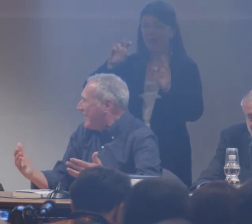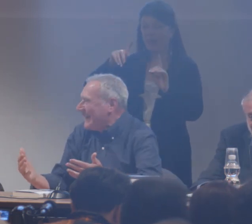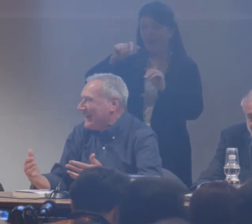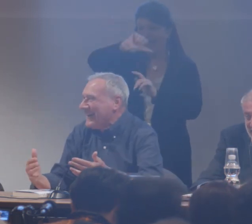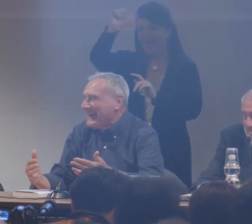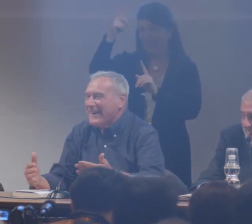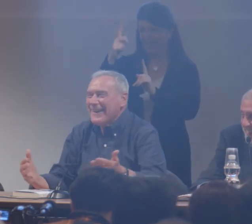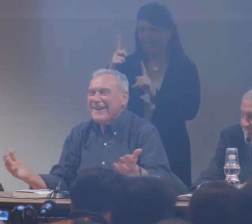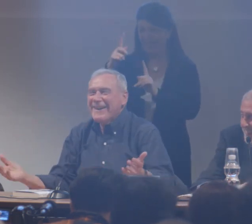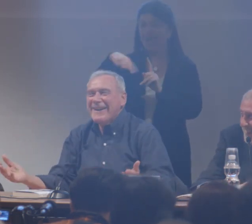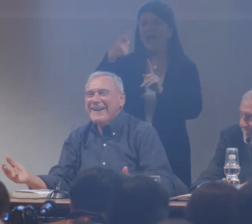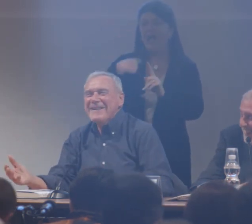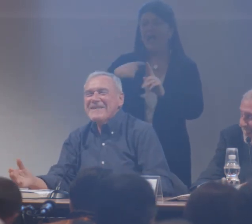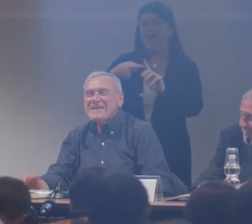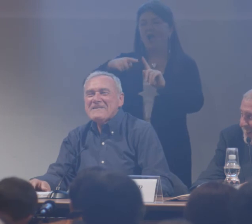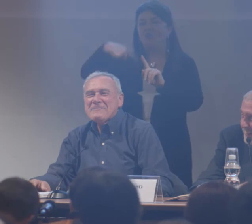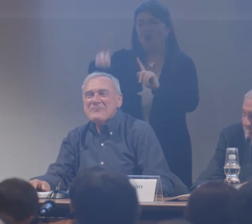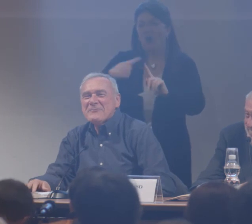noi.